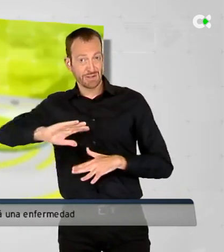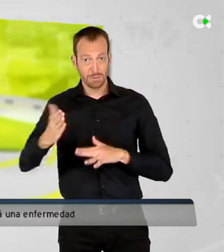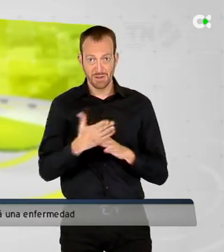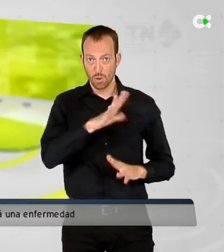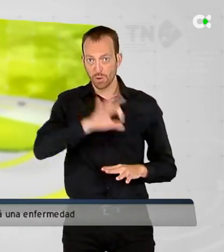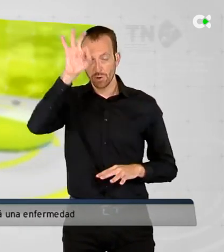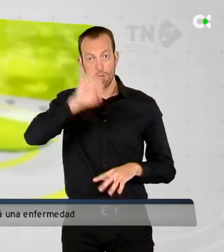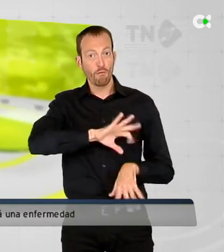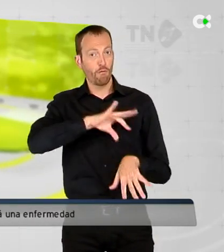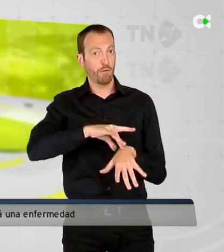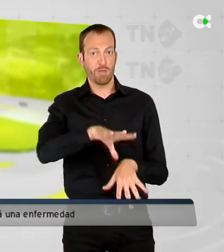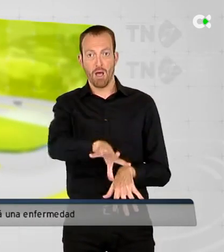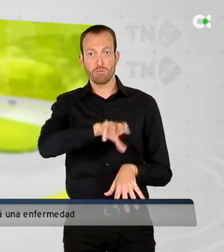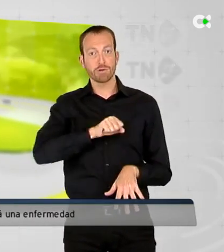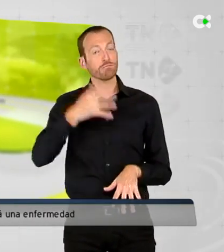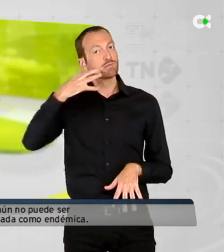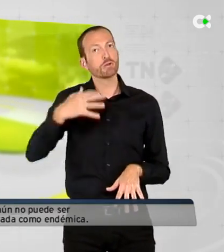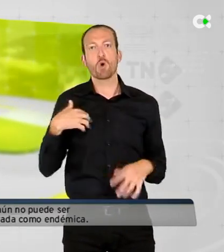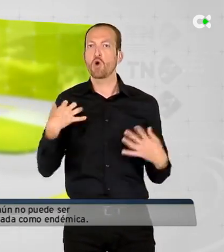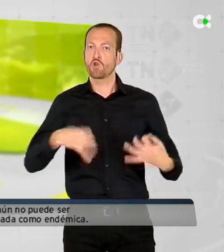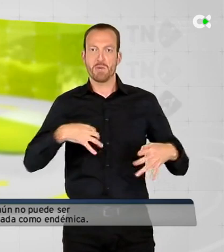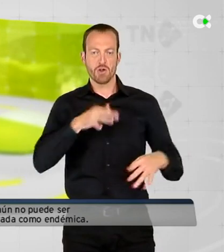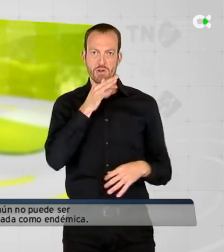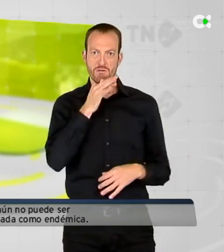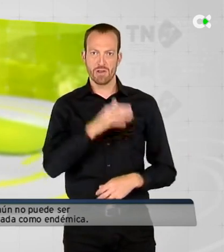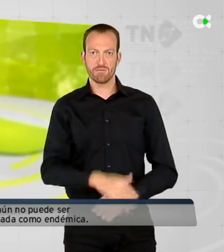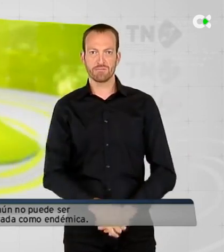enfermedad que aún no puede ser considerada como endémica.